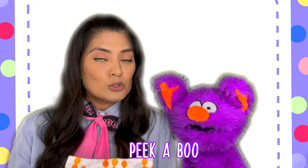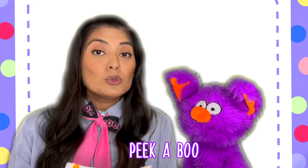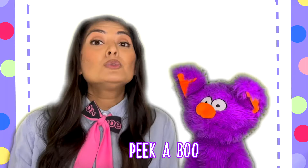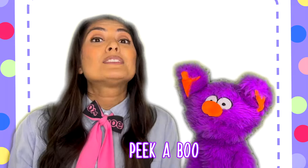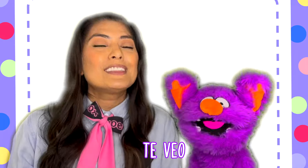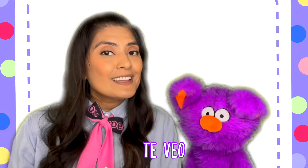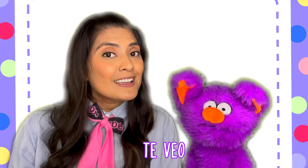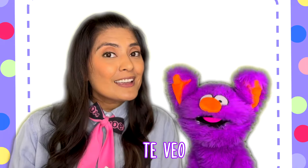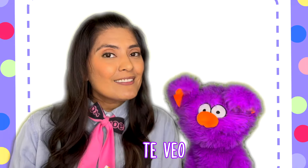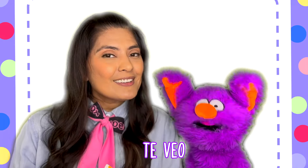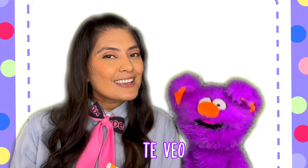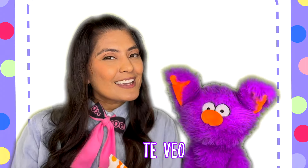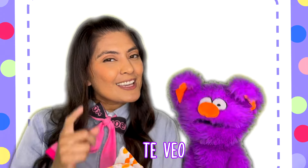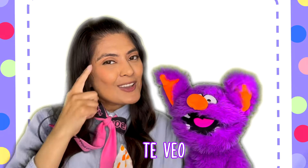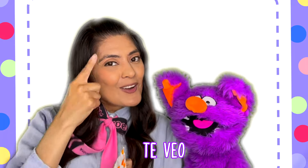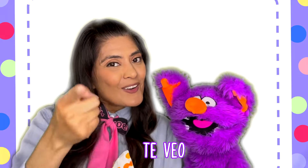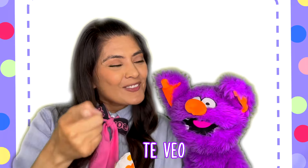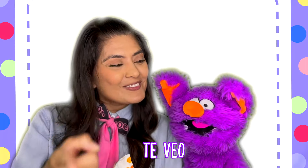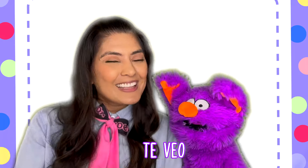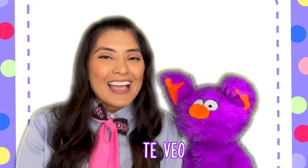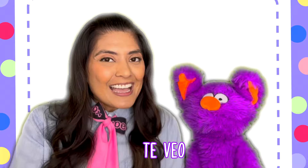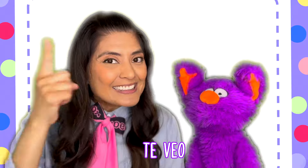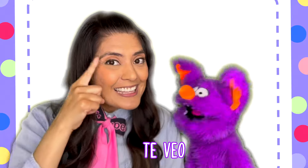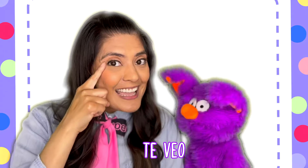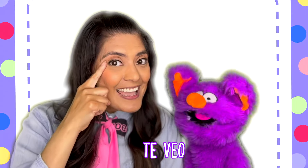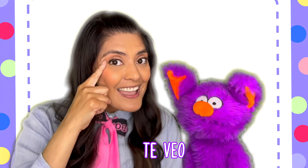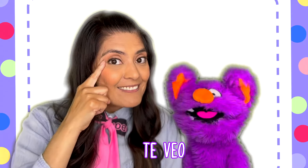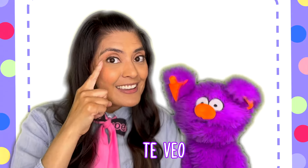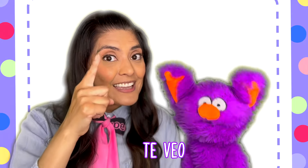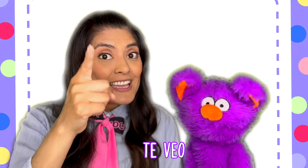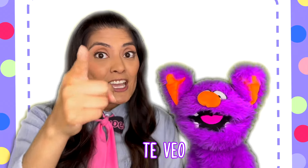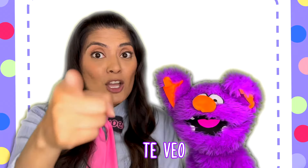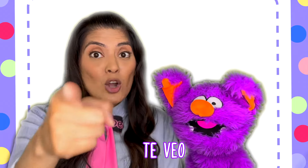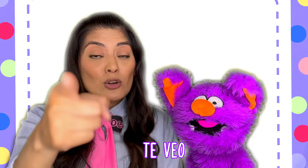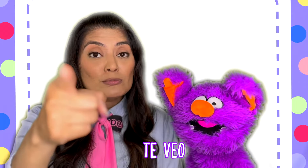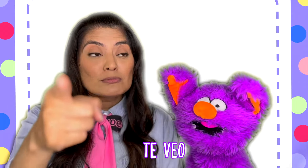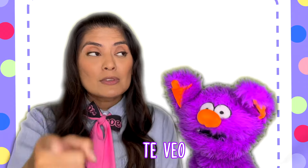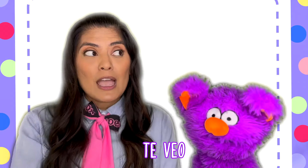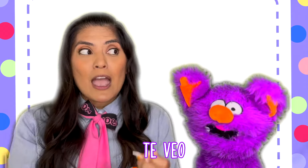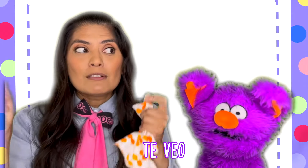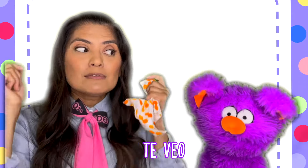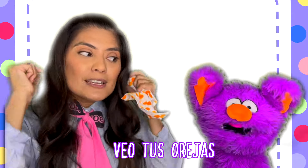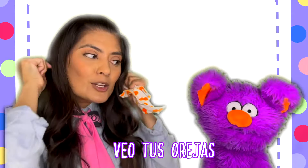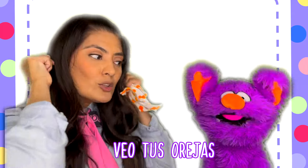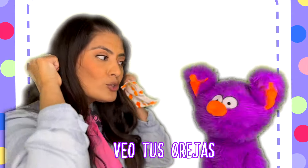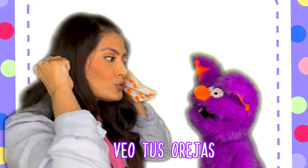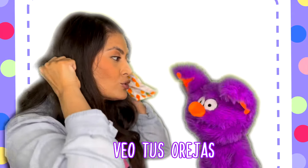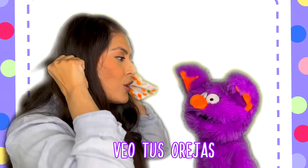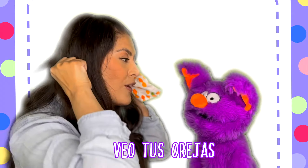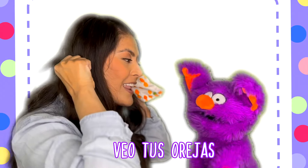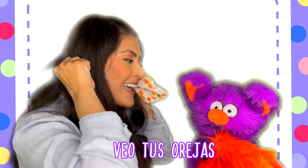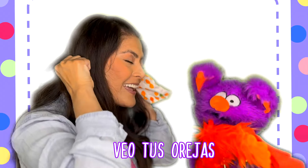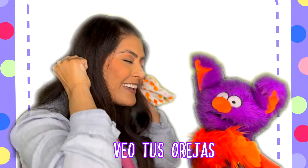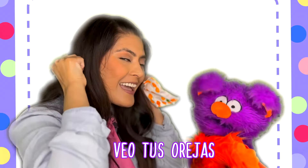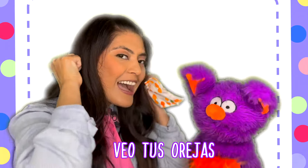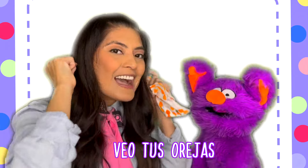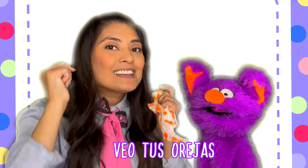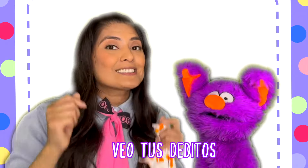peekaboo. Te veo, te veo, veo tus orejas,